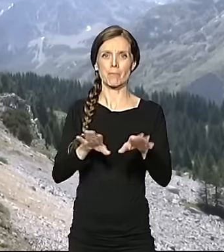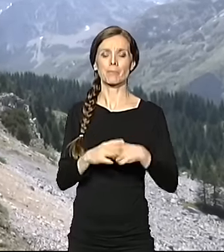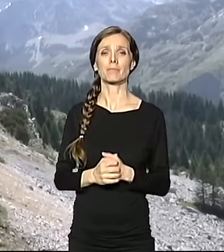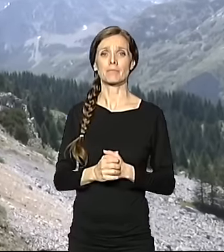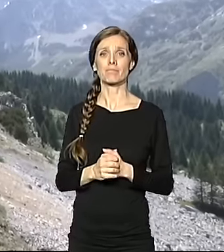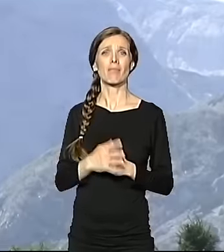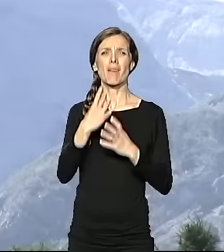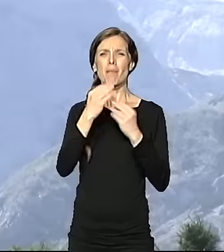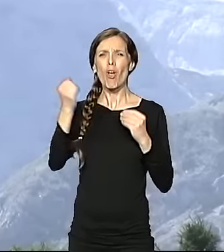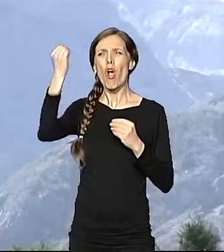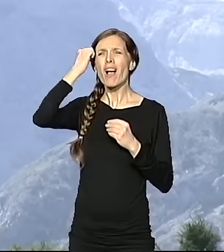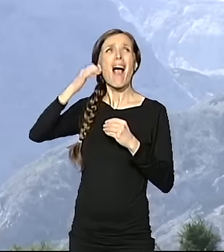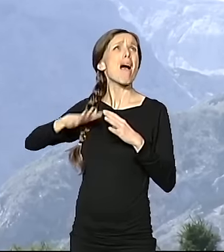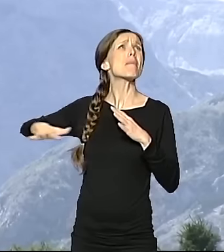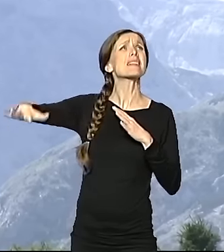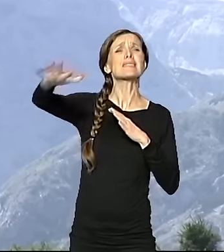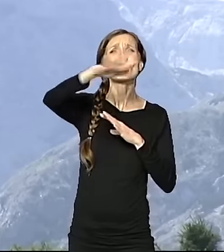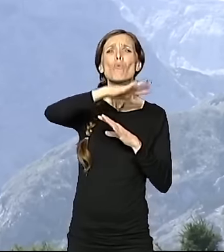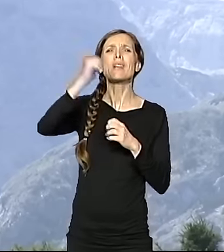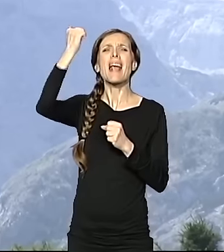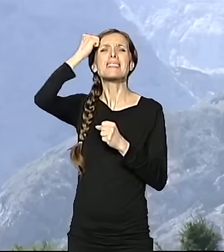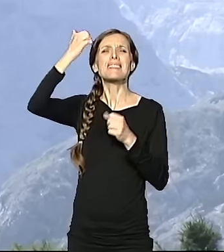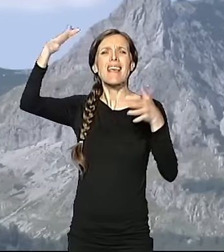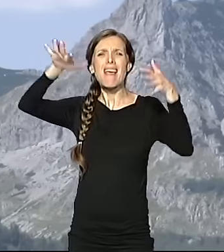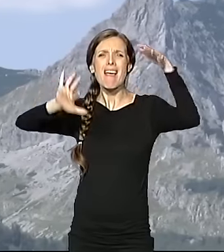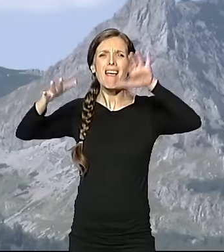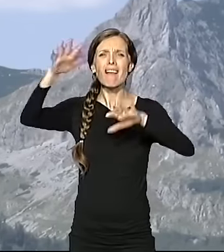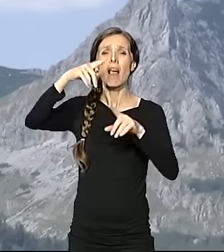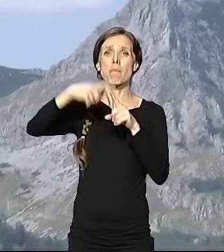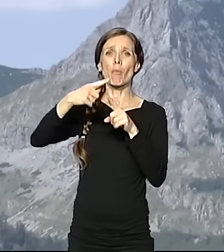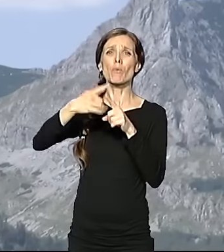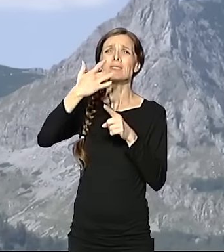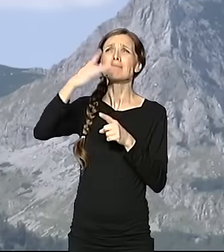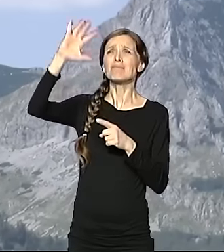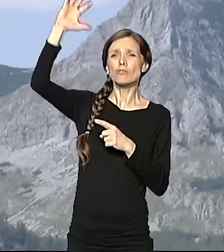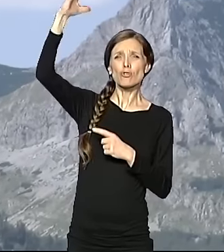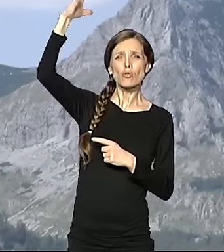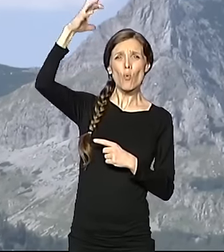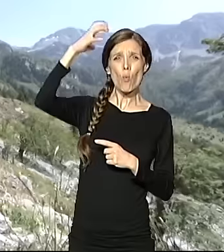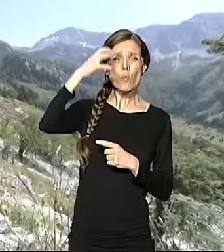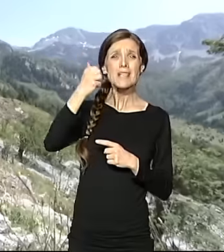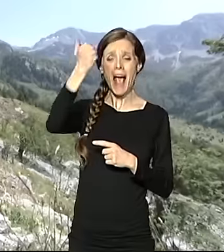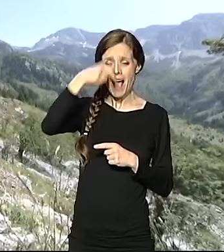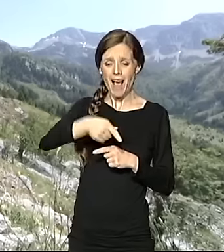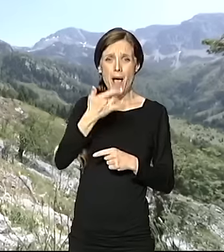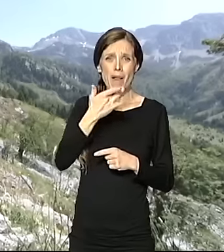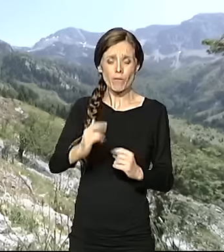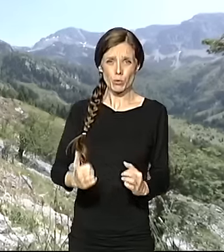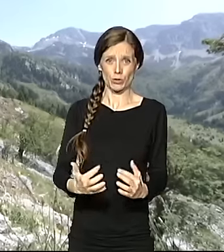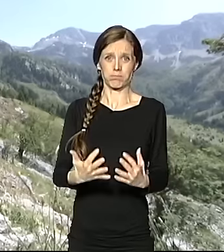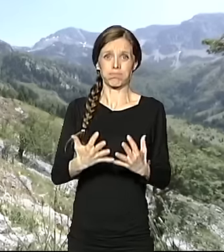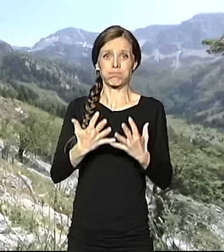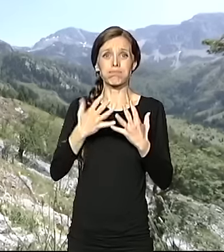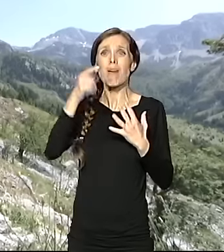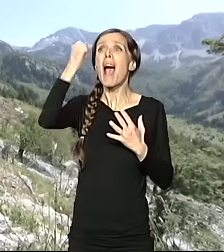Beskrajno more kamena okružuje nas sa svih strana. Usput, sunce prži od ozgo, kamen od ozdo. Među